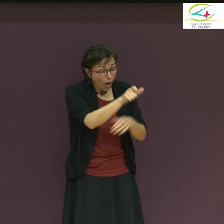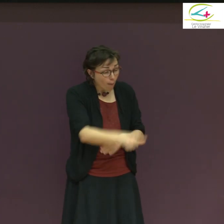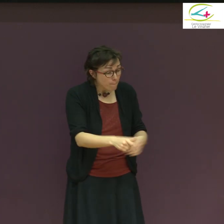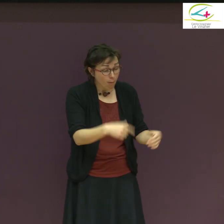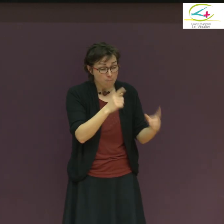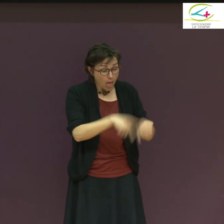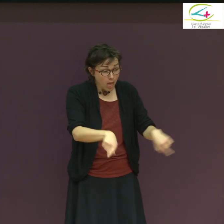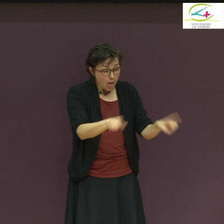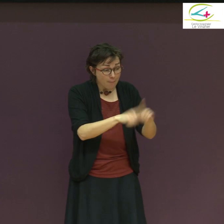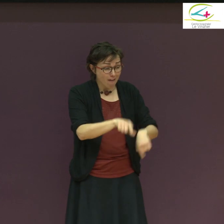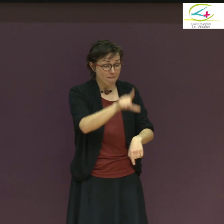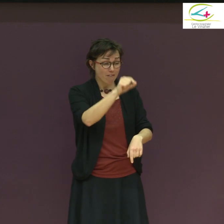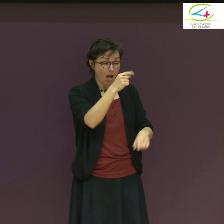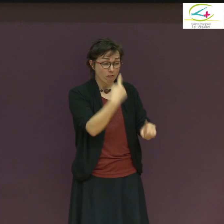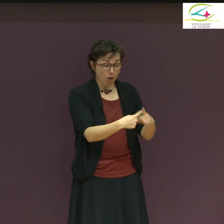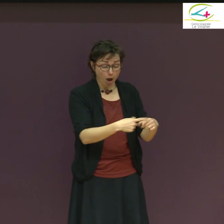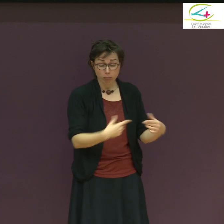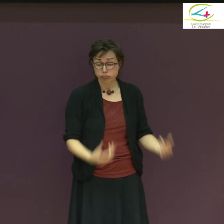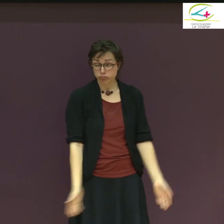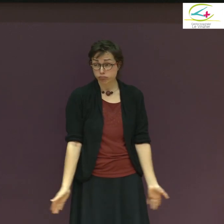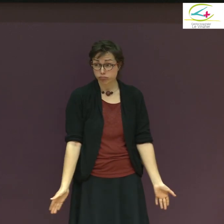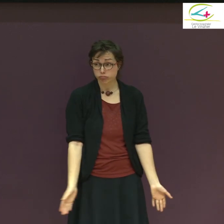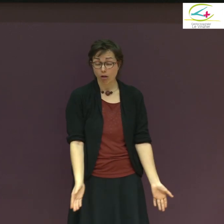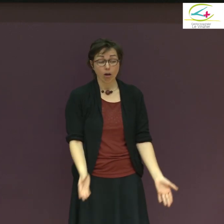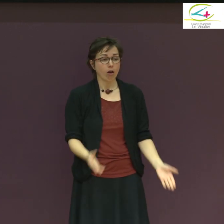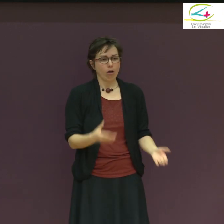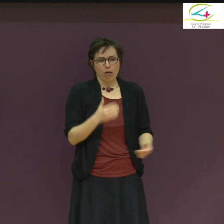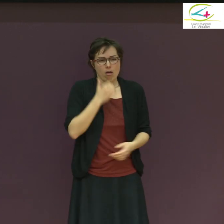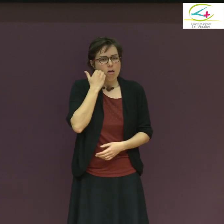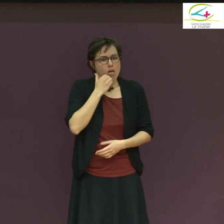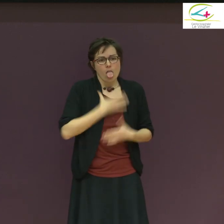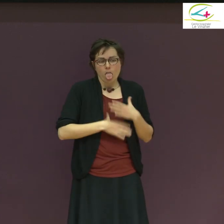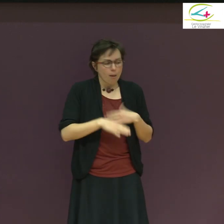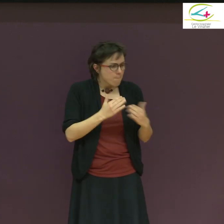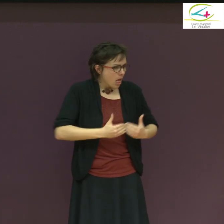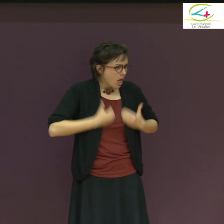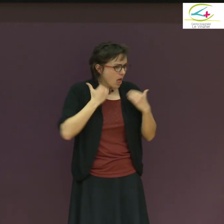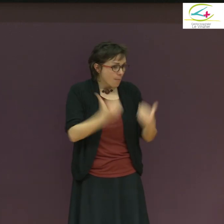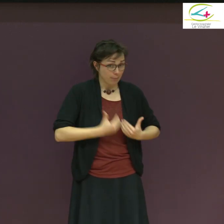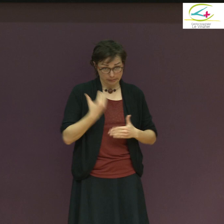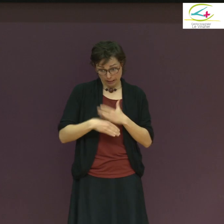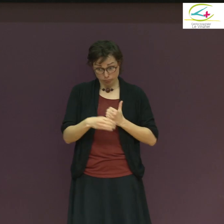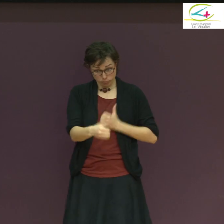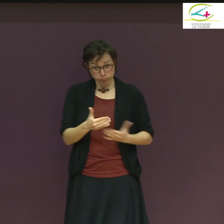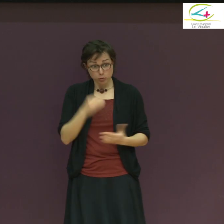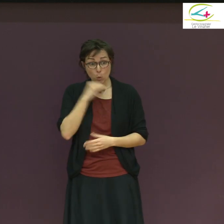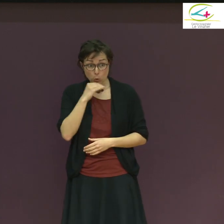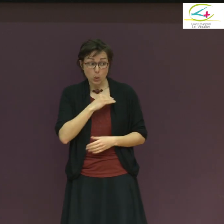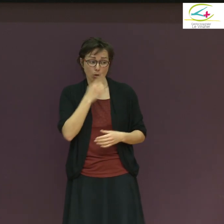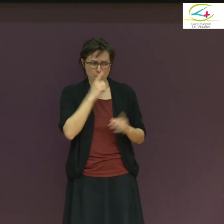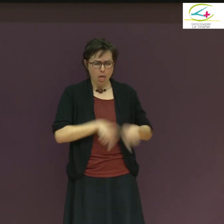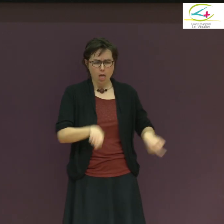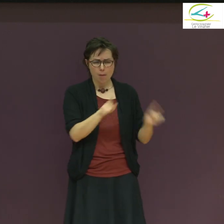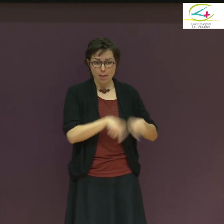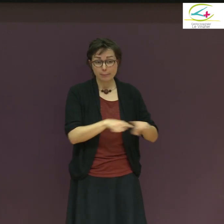emmerde. C'est ça qu'on dit. C'est pas choquant, c'est fatigant. C'est itératif. Vraiment aux urgences, comme ça. Et ça nous met en